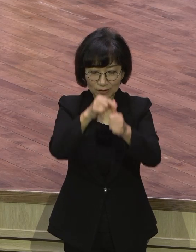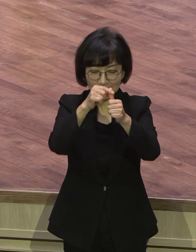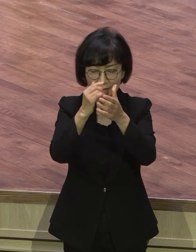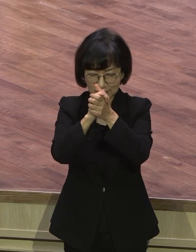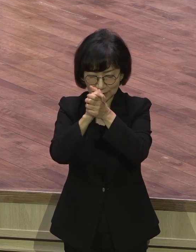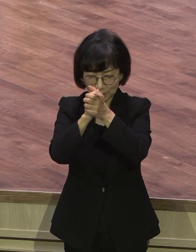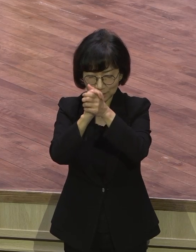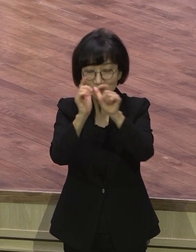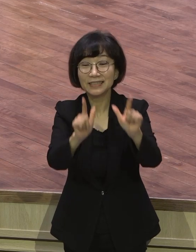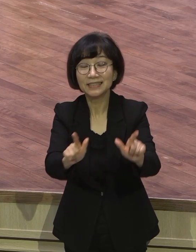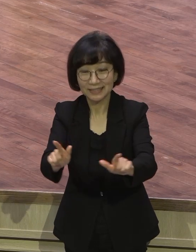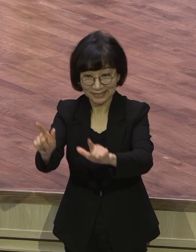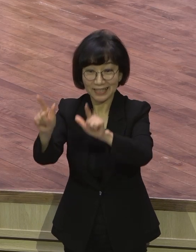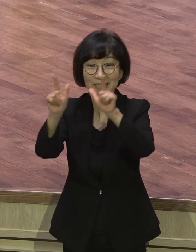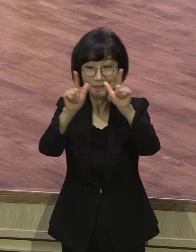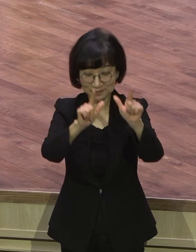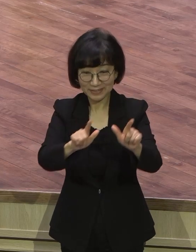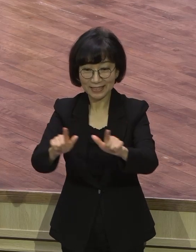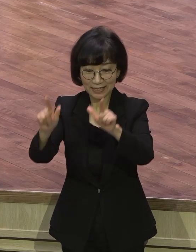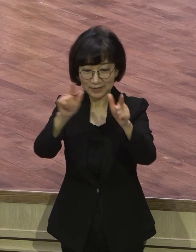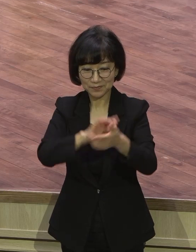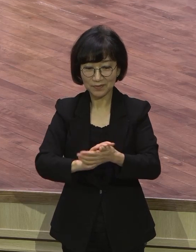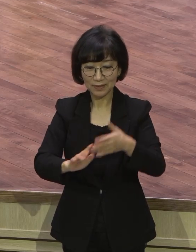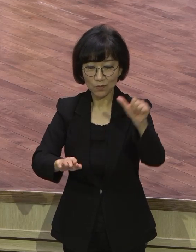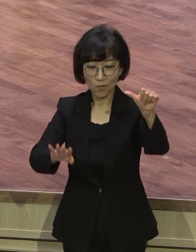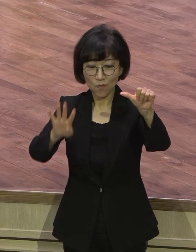43절 봅니다.